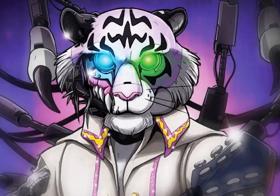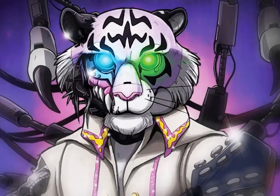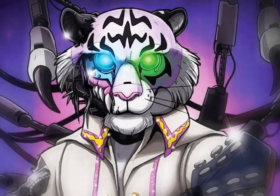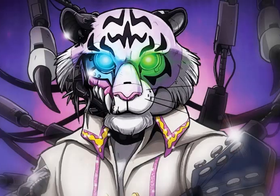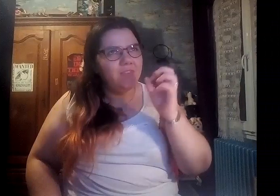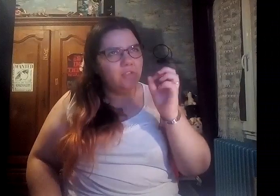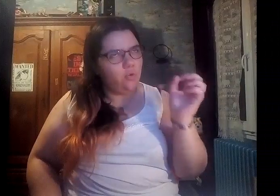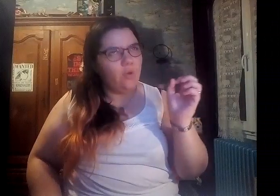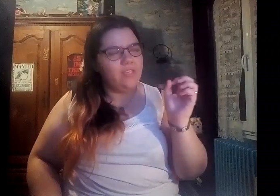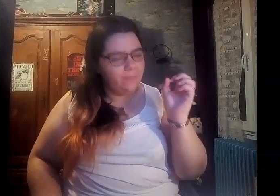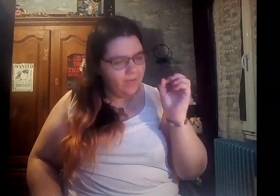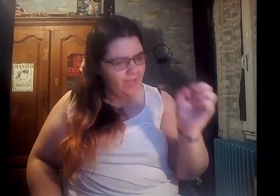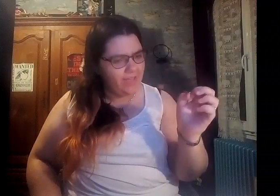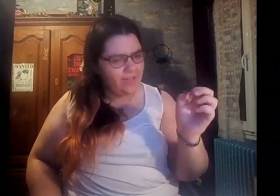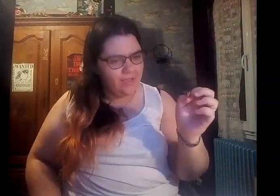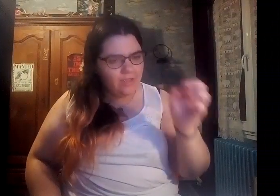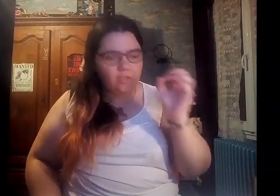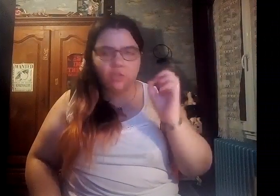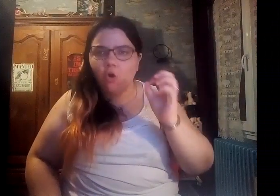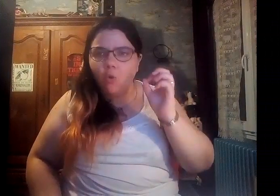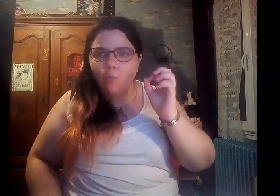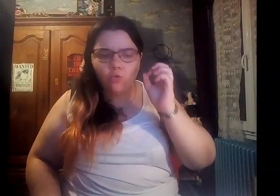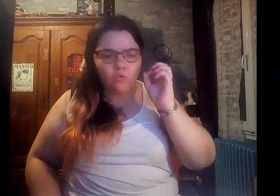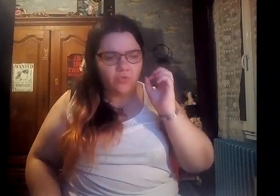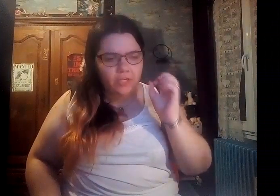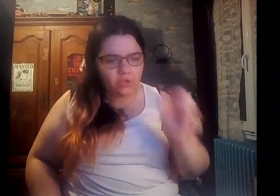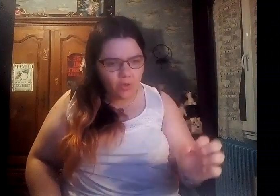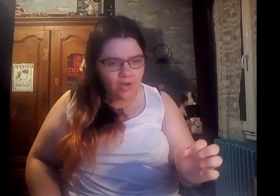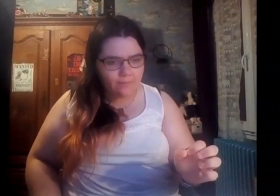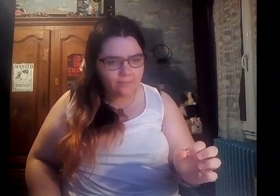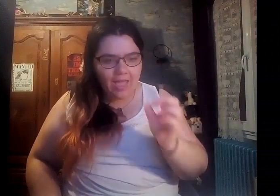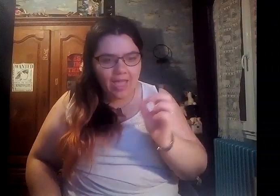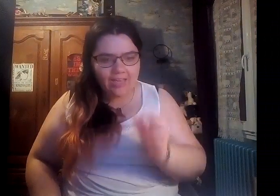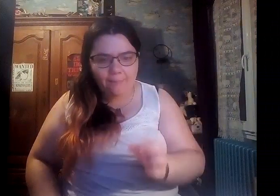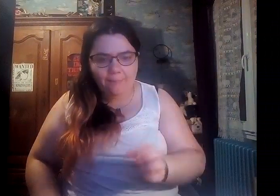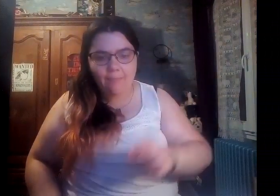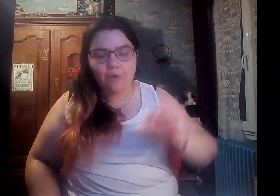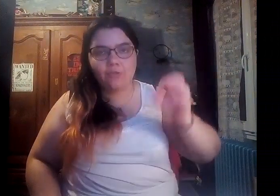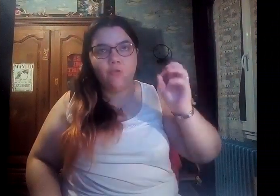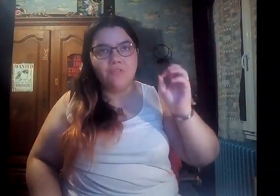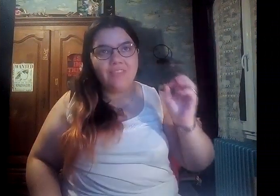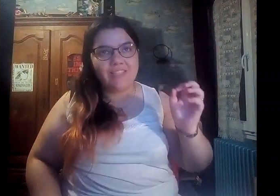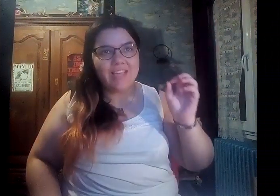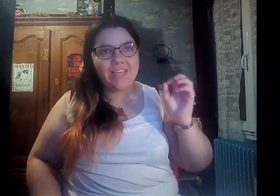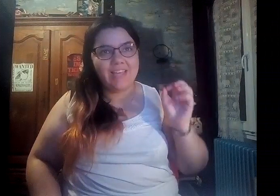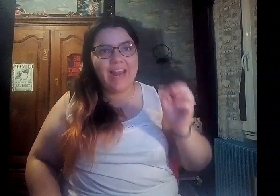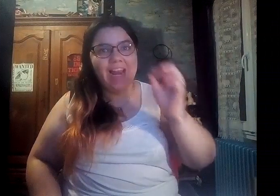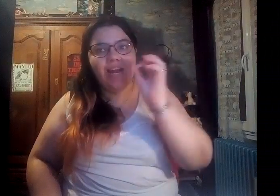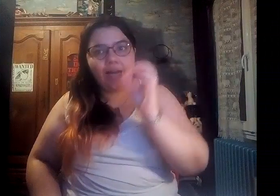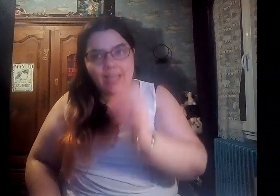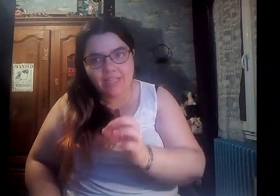enfant je crois qu'il s'appelle caille dans le monde virtuel incapable de distinguer la réalité